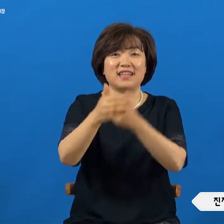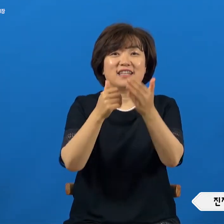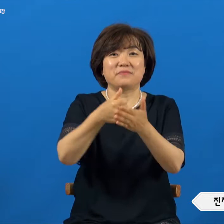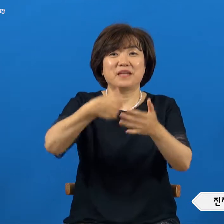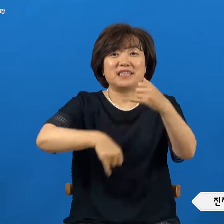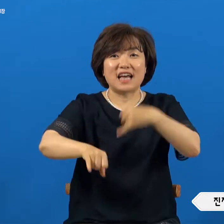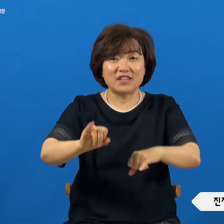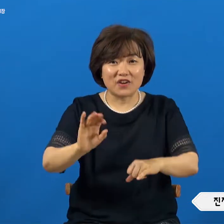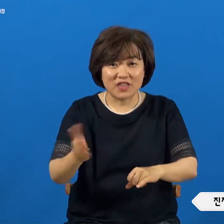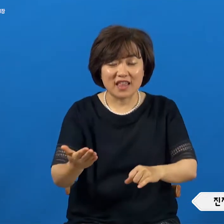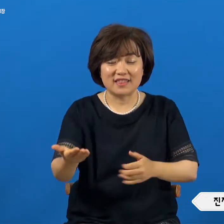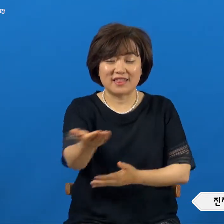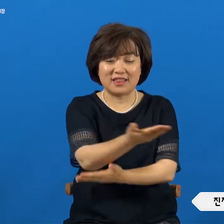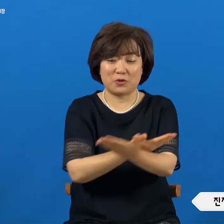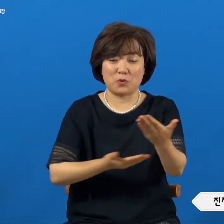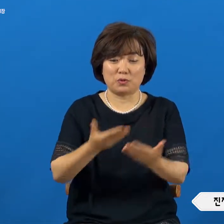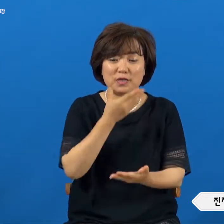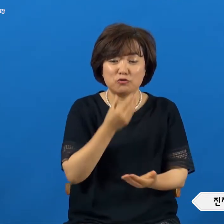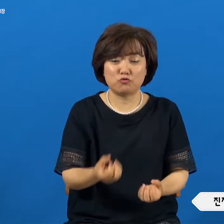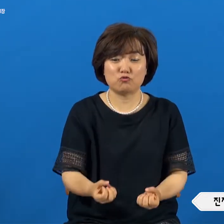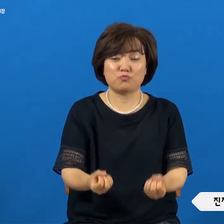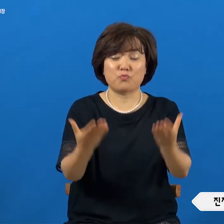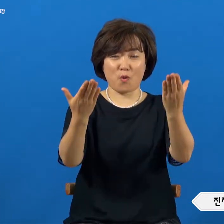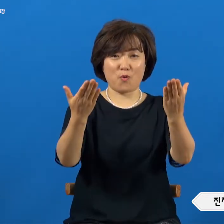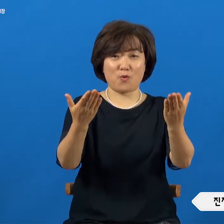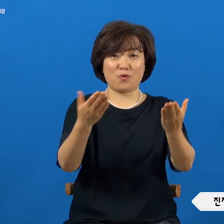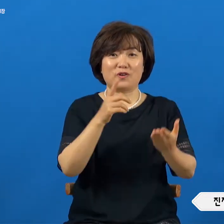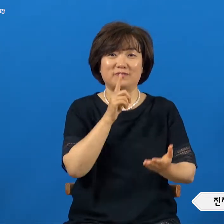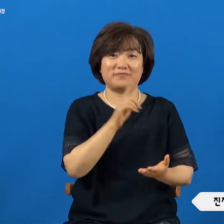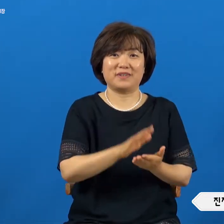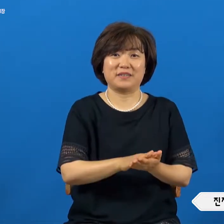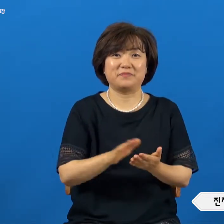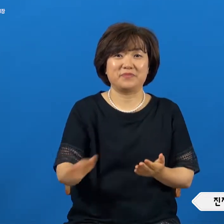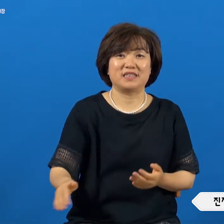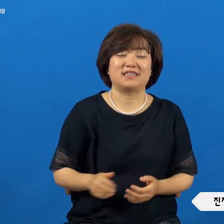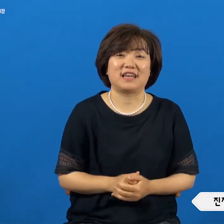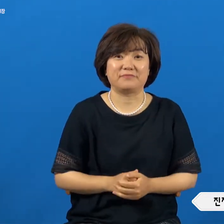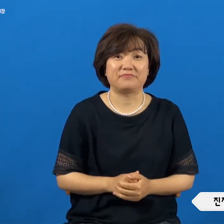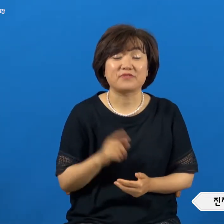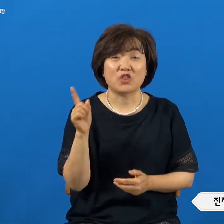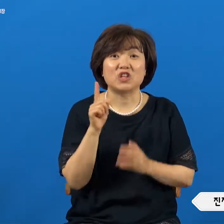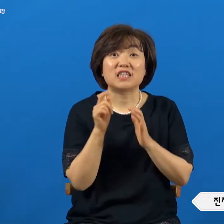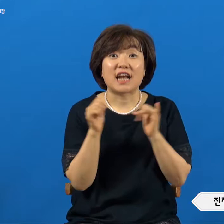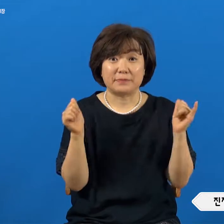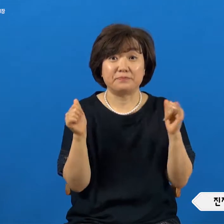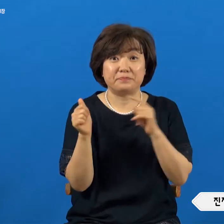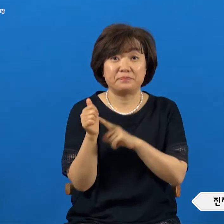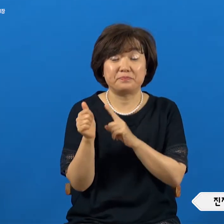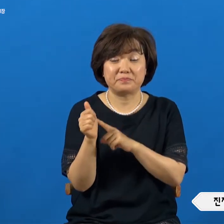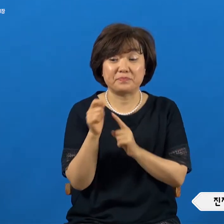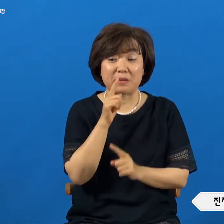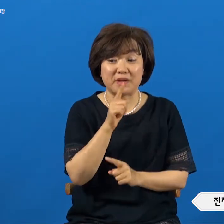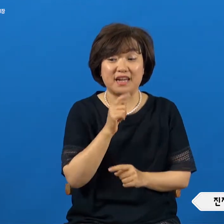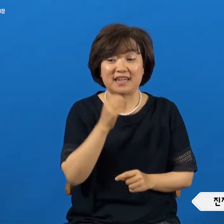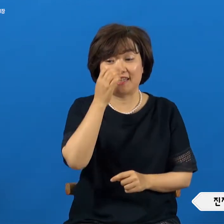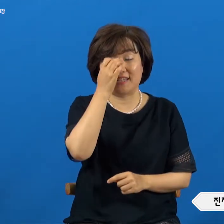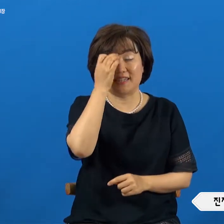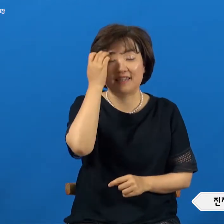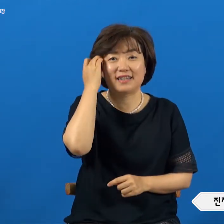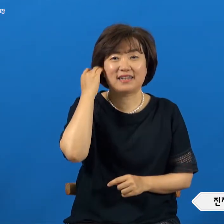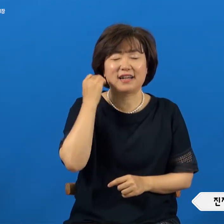교제의 축복을 성경은 설명합니다. 어느 한 분이 그런 이야기를